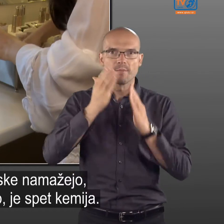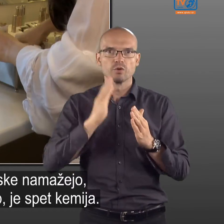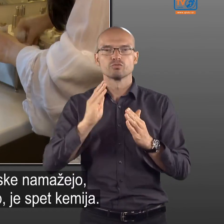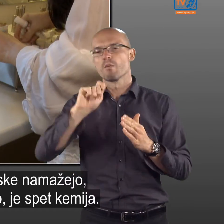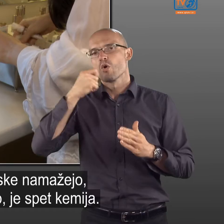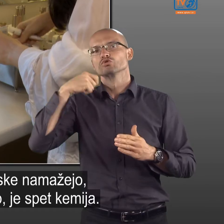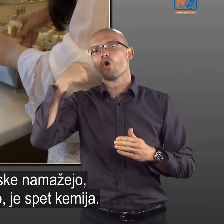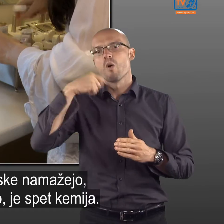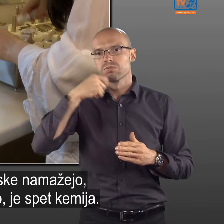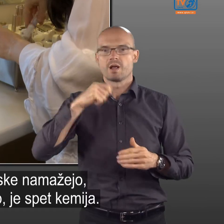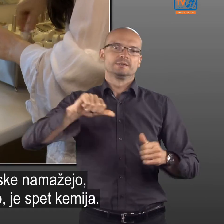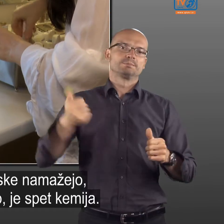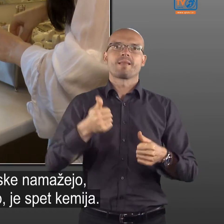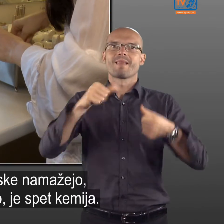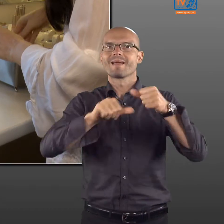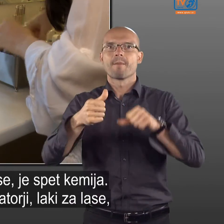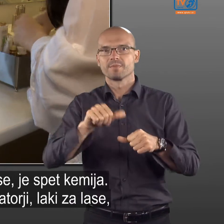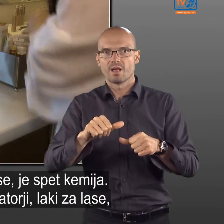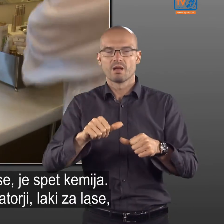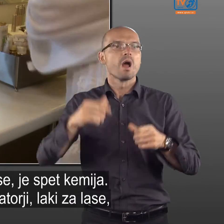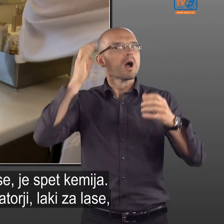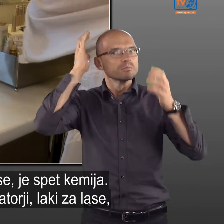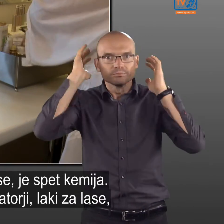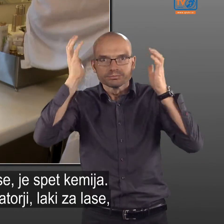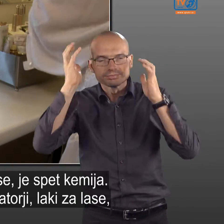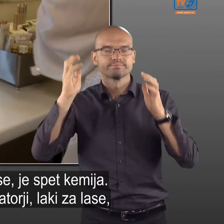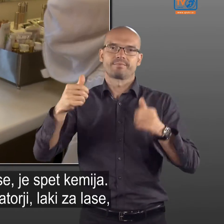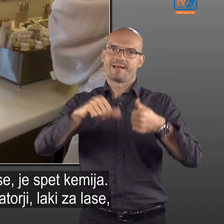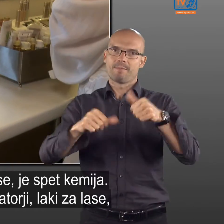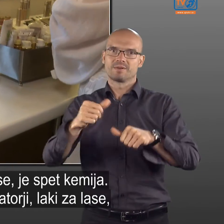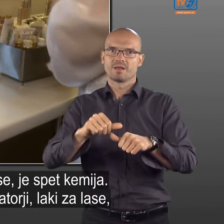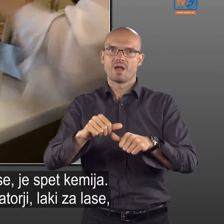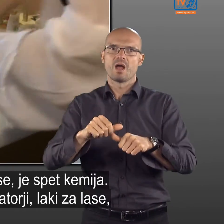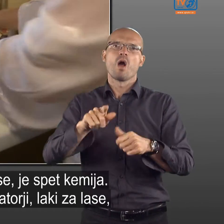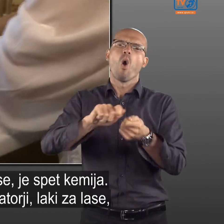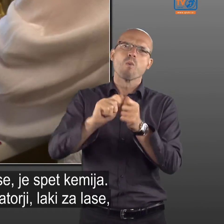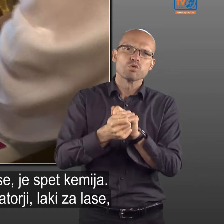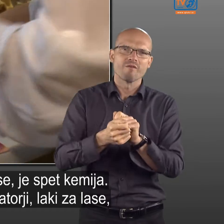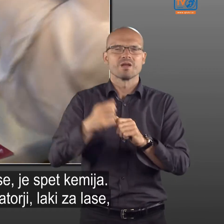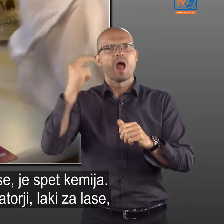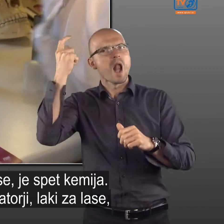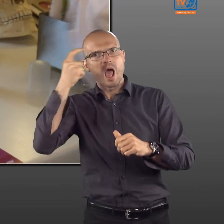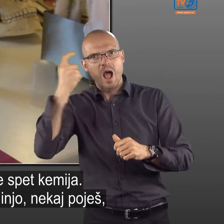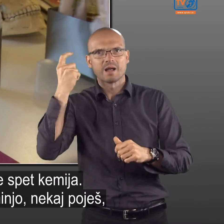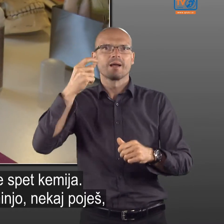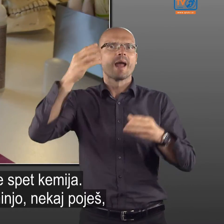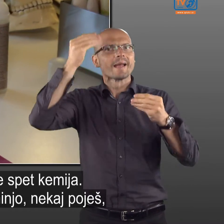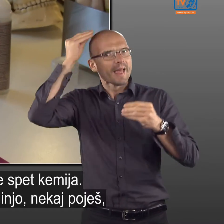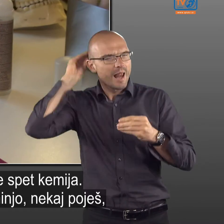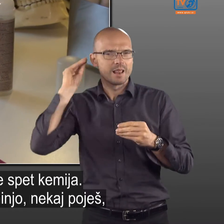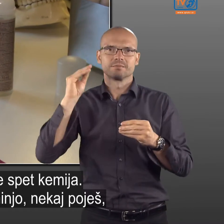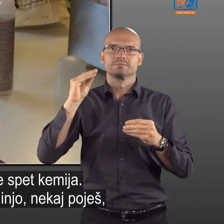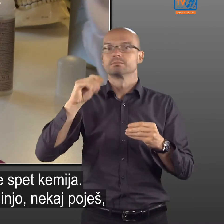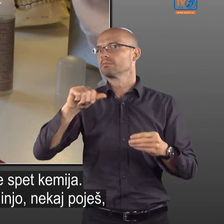namažejo, moški se obrijejo, je spet kemija, nekdo si umije lase, je spet kemija, potem so regeneratorji, laki za lase, geli za